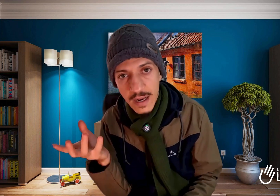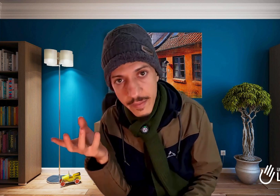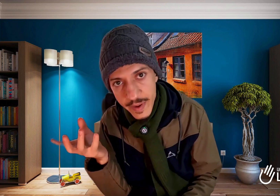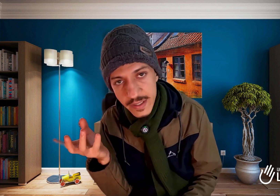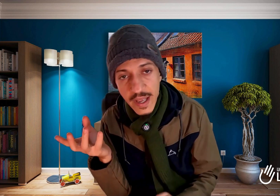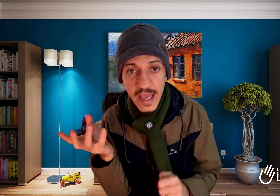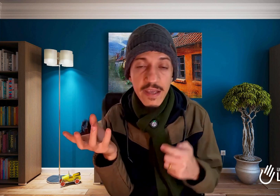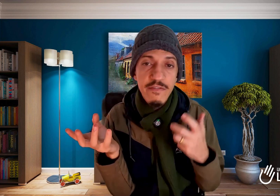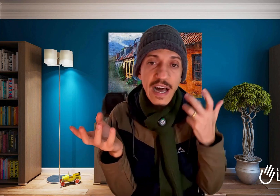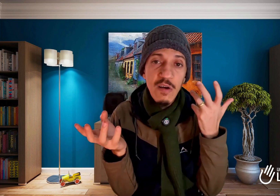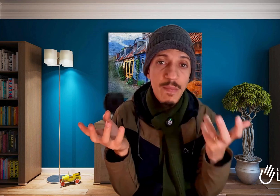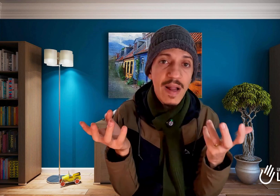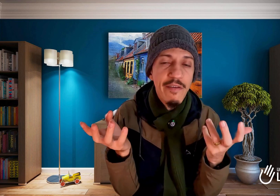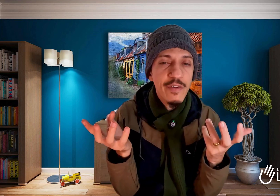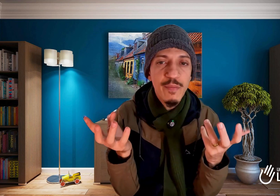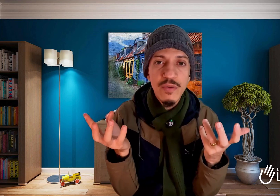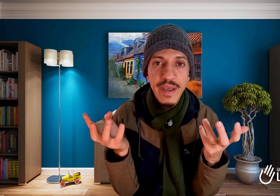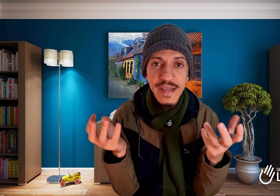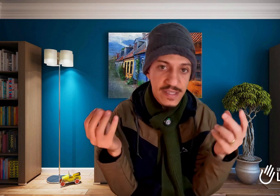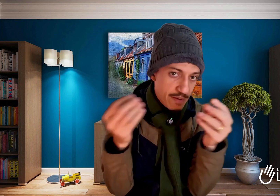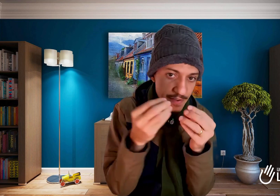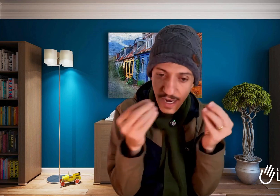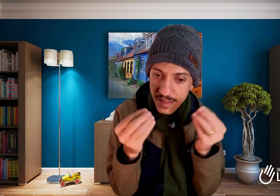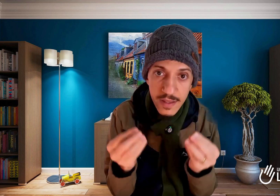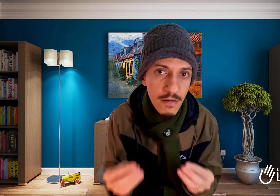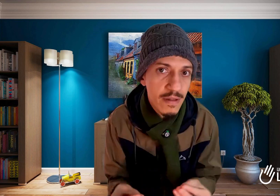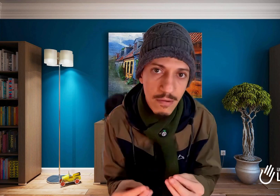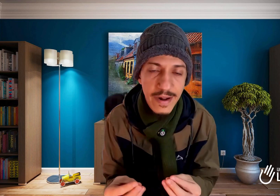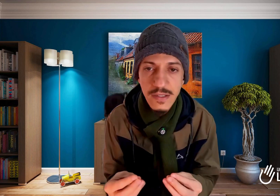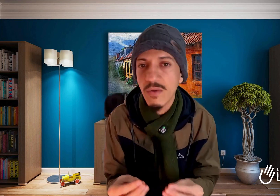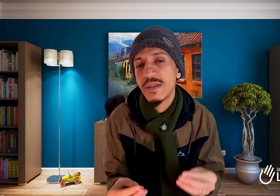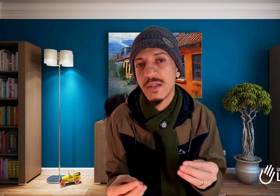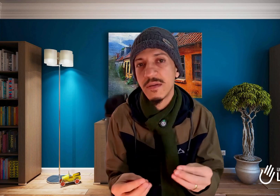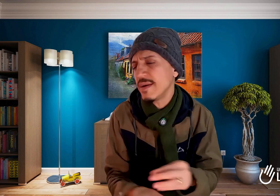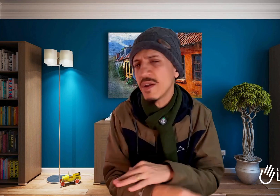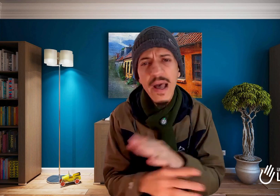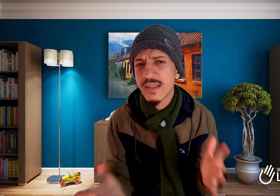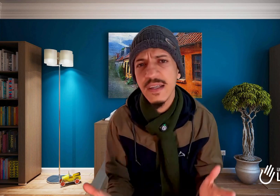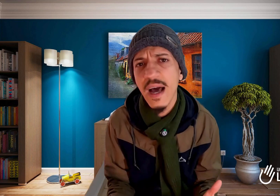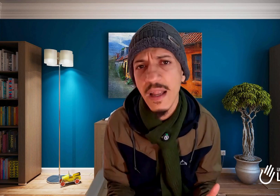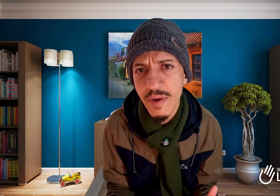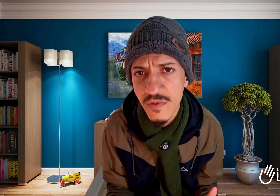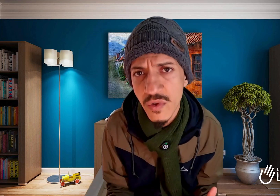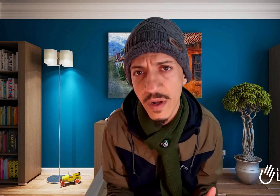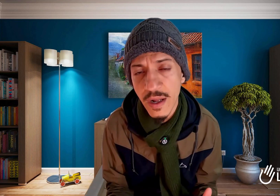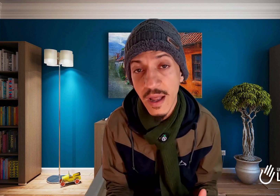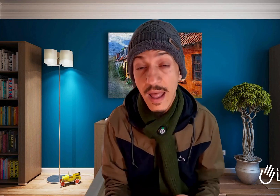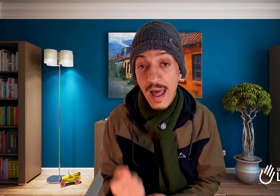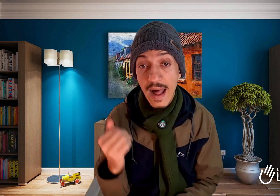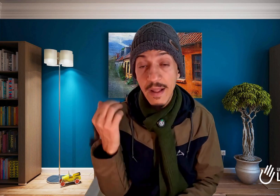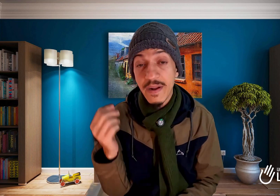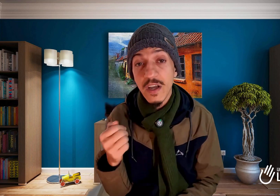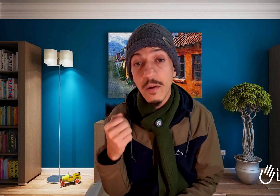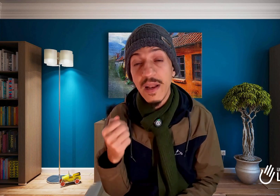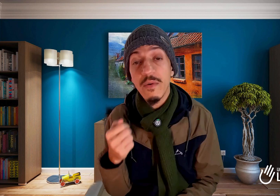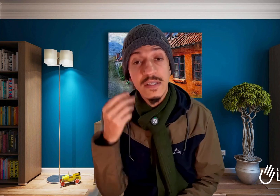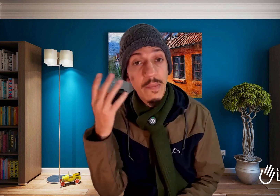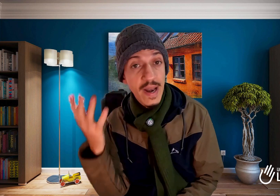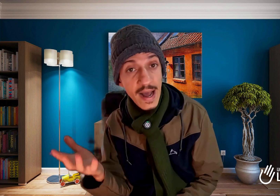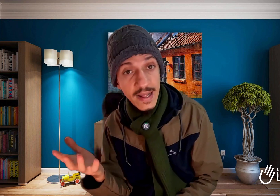Libras equivale a uma palavra do português, e aí fica lá tentando decorar as coisas. Mas não é assim que a Libras funciona. A Libras é uma língua separada